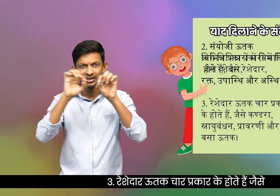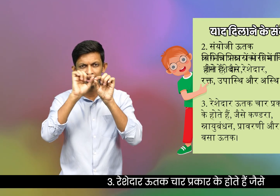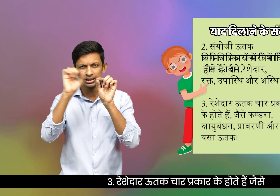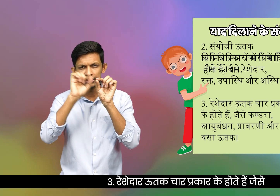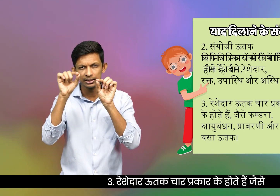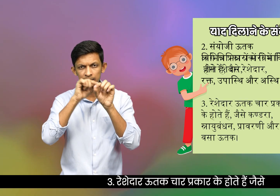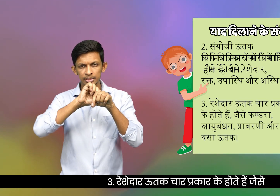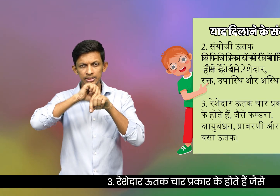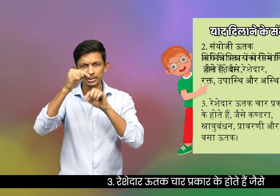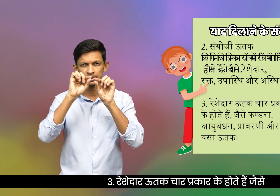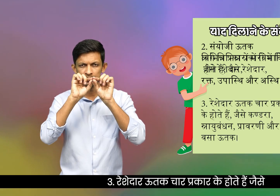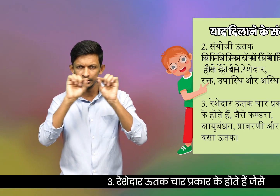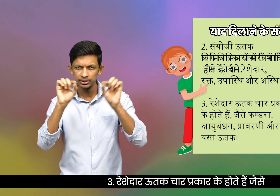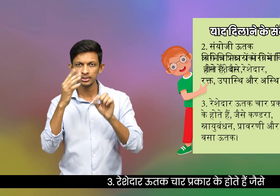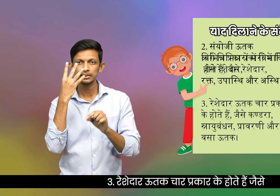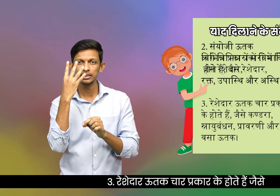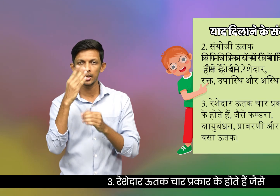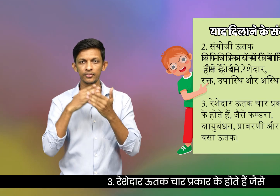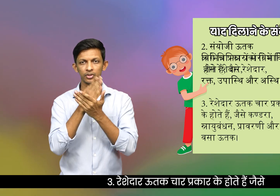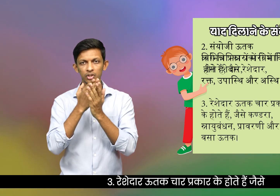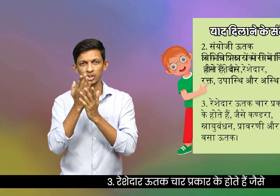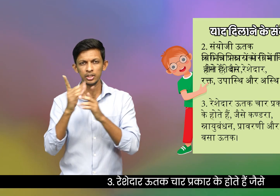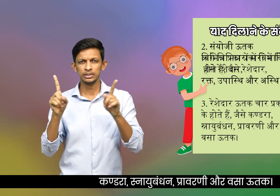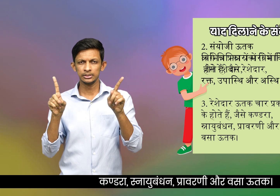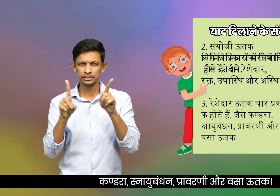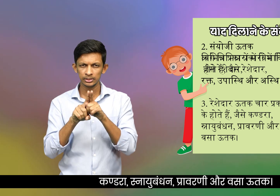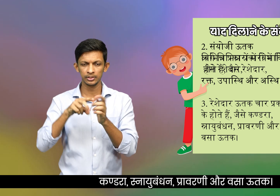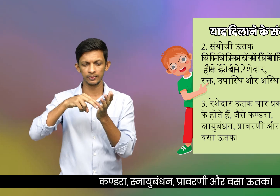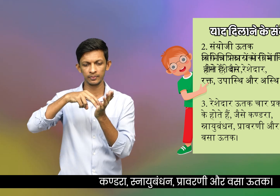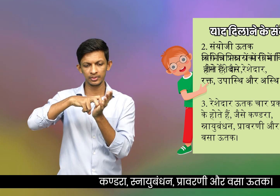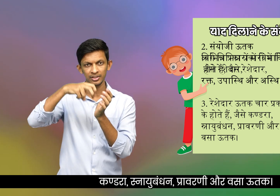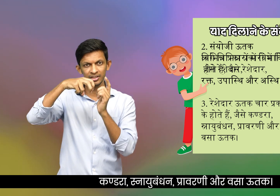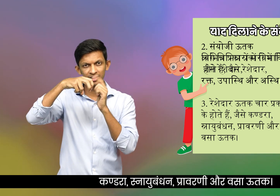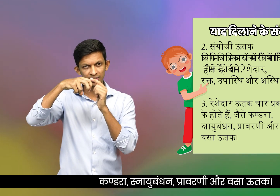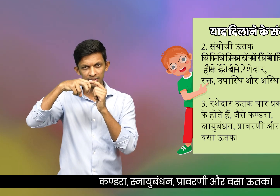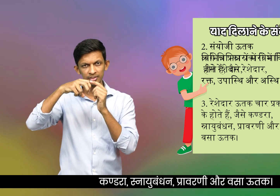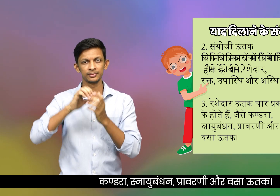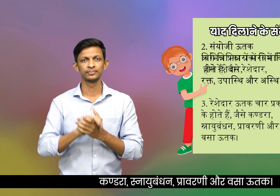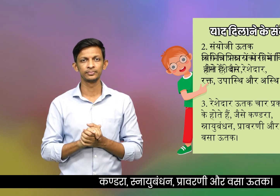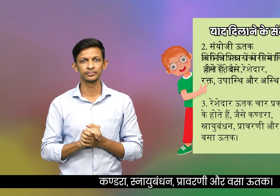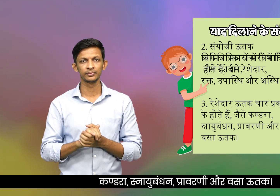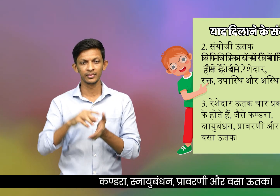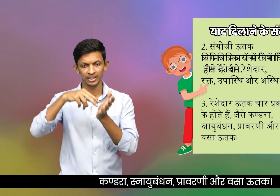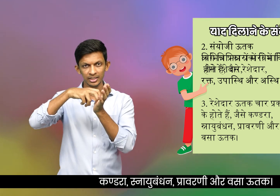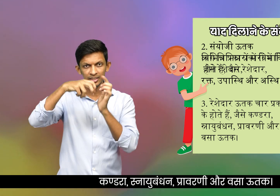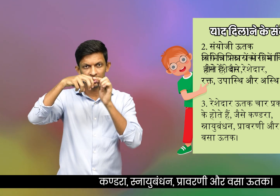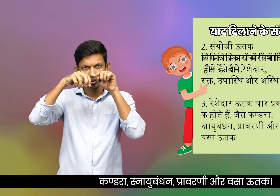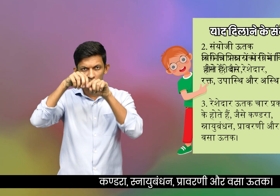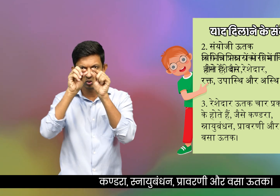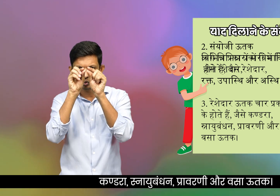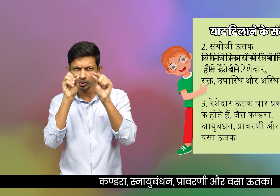तीसरा, रेशेदार ऊतक 4 प्रकार के होते हैं, जैसे कांडरा, स्नायु